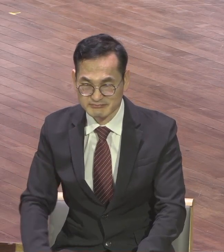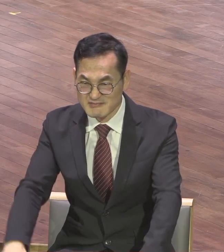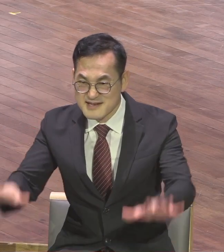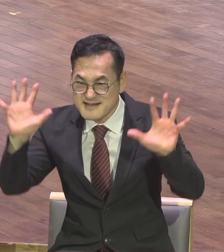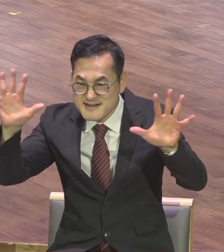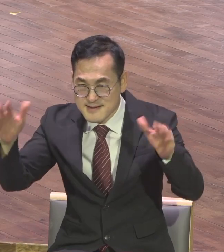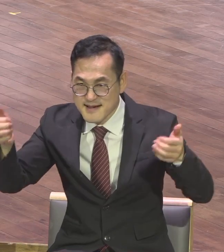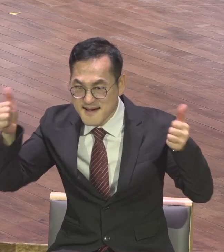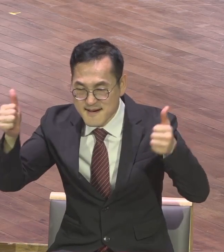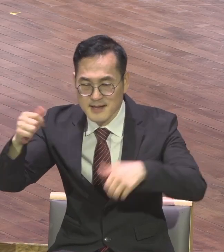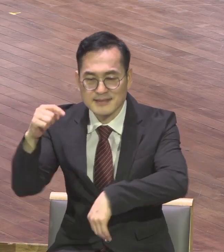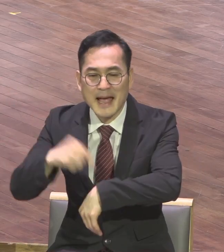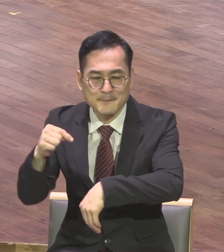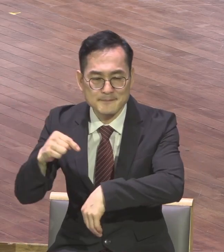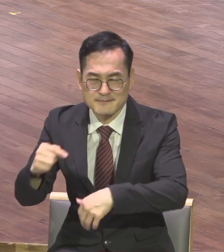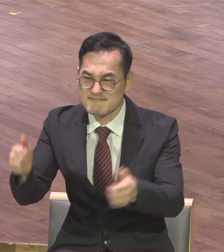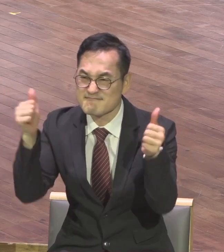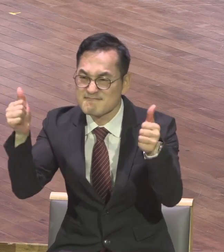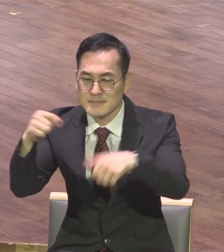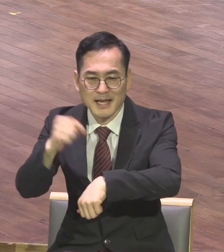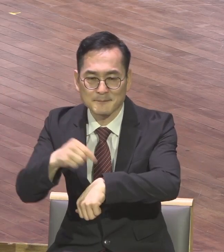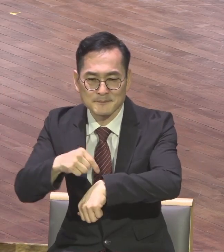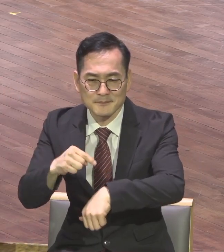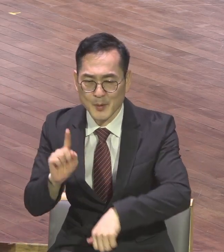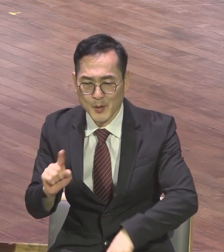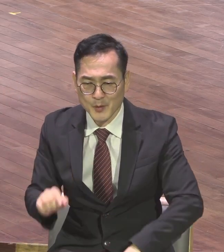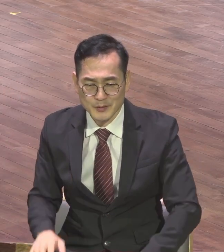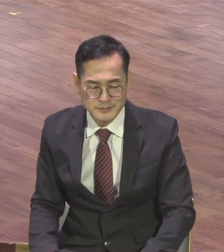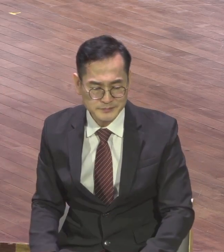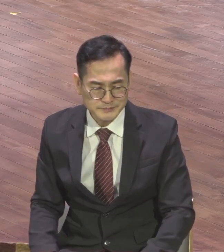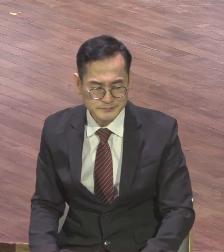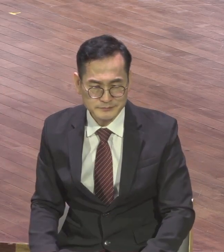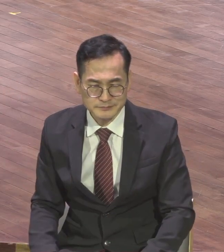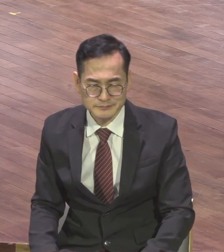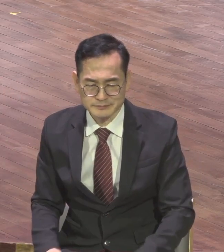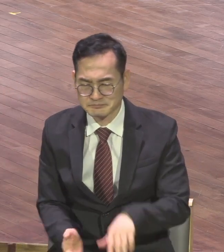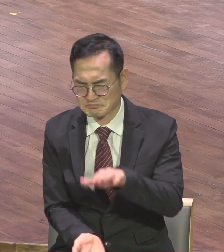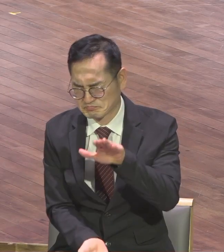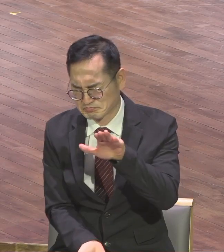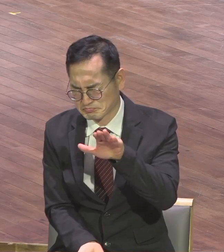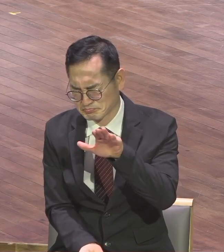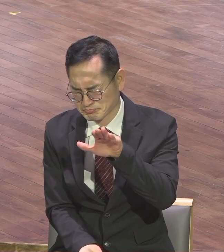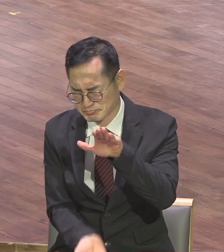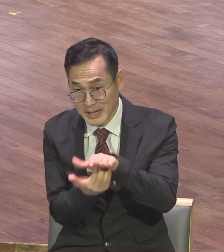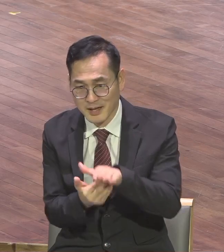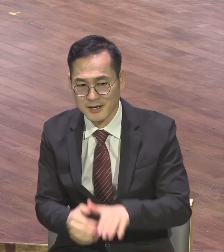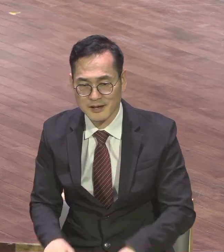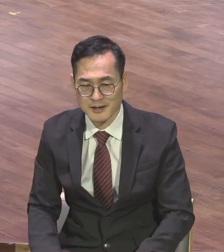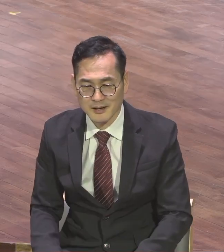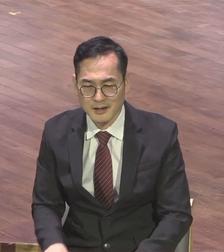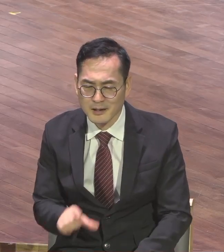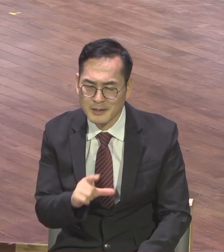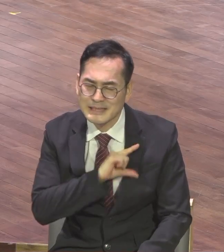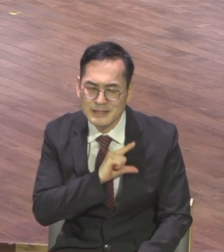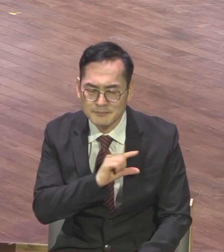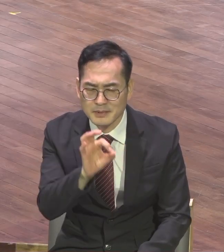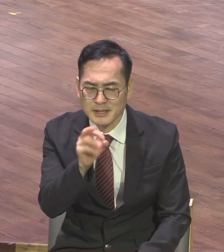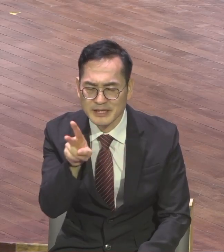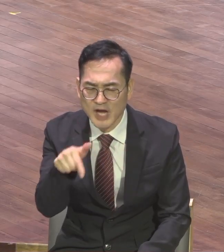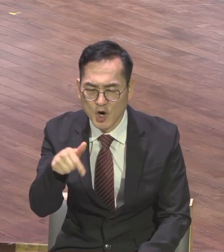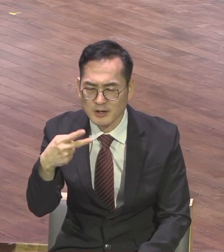자 우리가 쉽게 쓰는 말로 하면요 역대급 그런 뜻입니다. 역대급, 역대급이야.